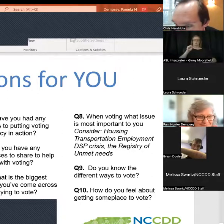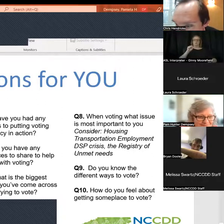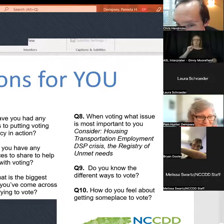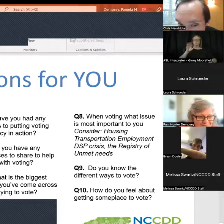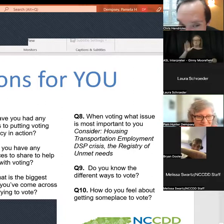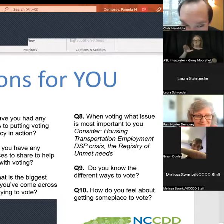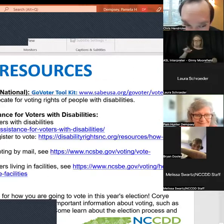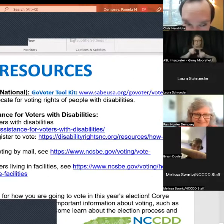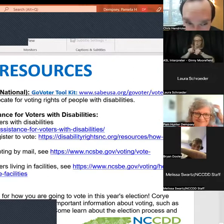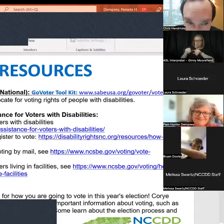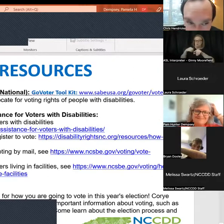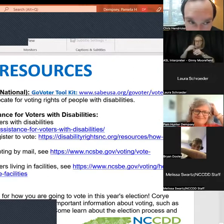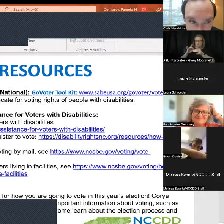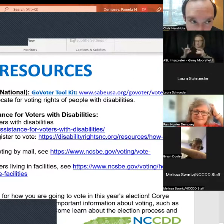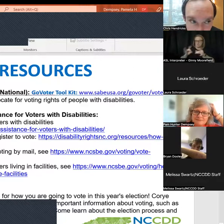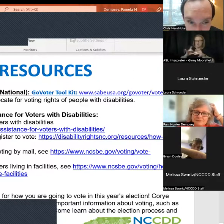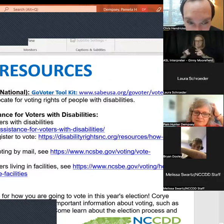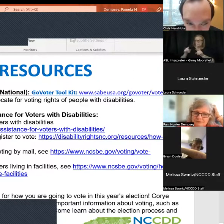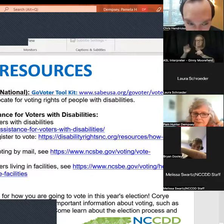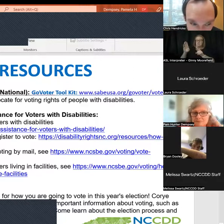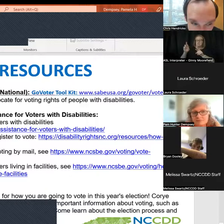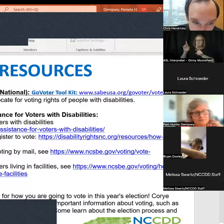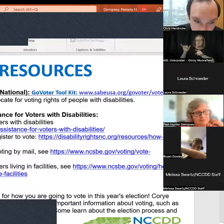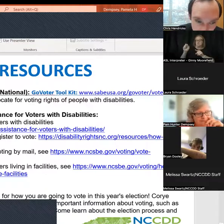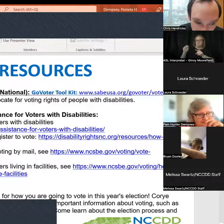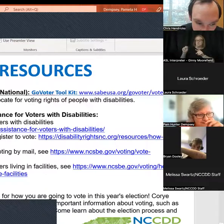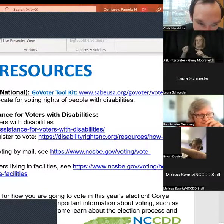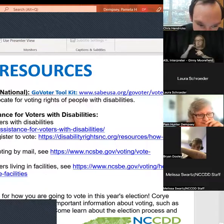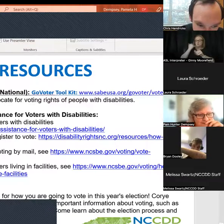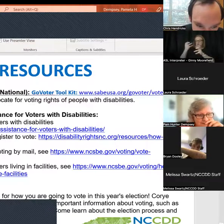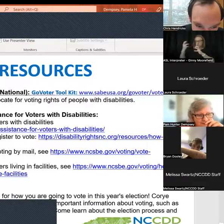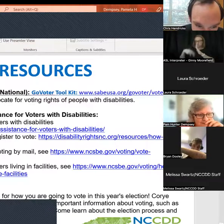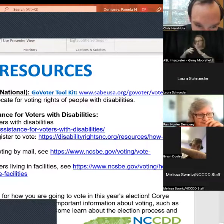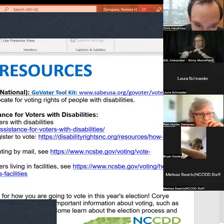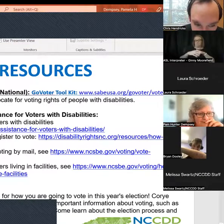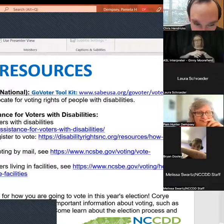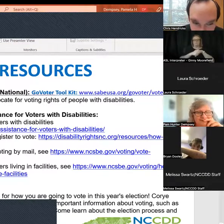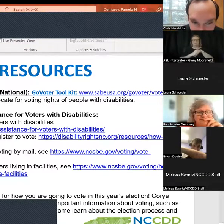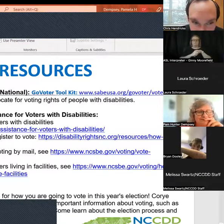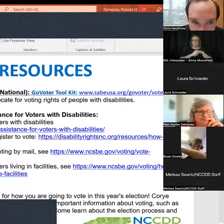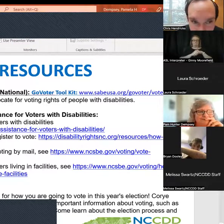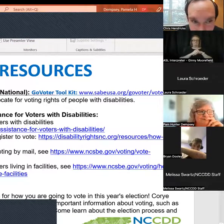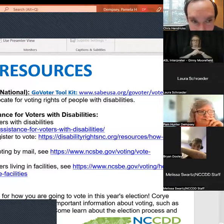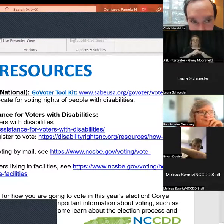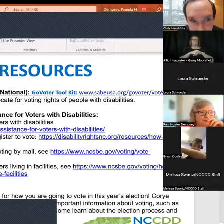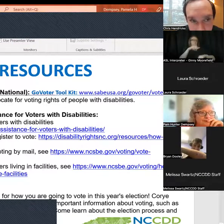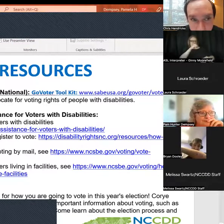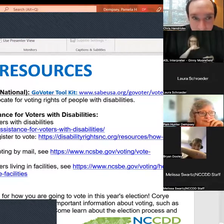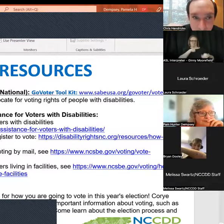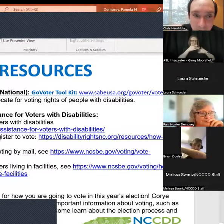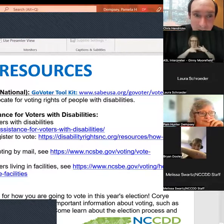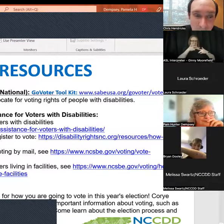también hay un mensaje en el chat para Brian Dolly no sé si lo quieres leer si absolutamente